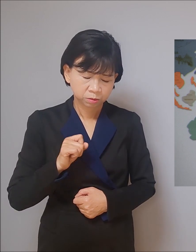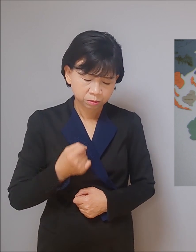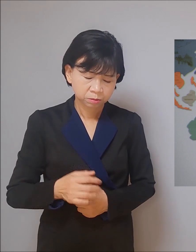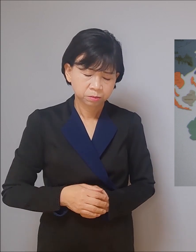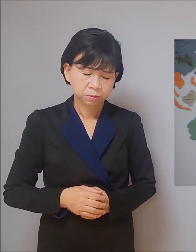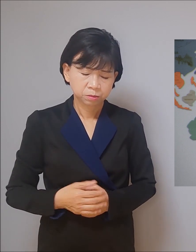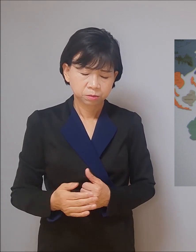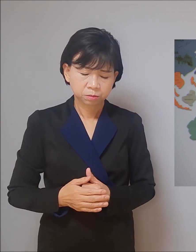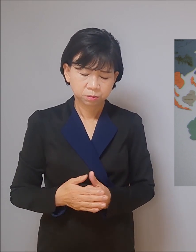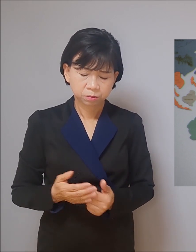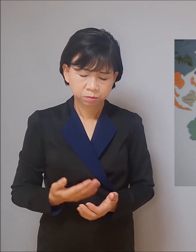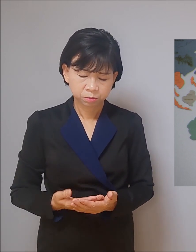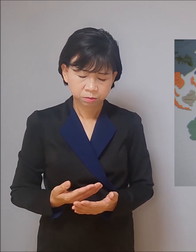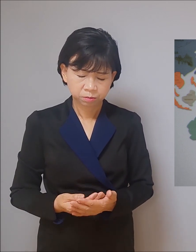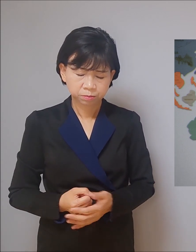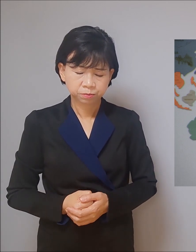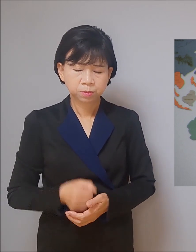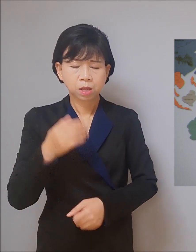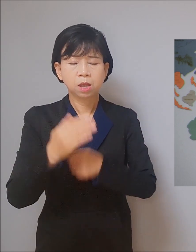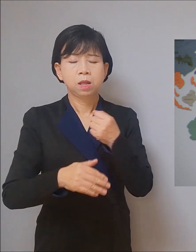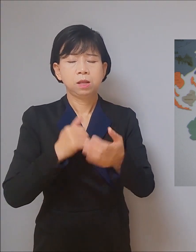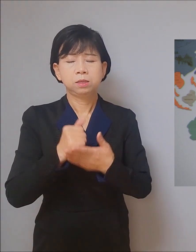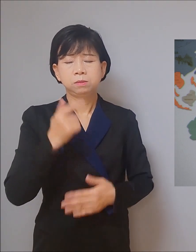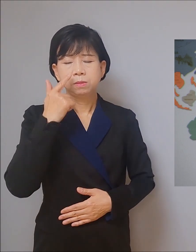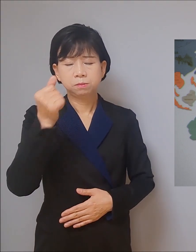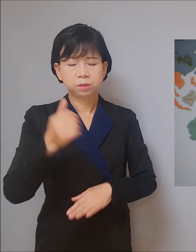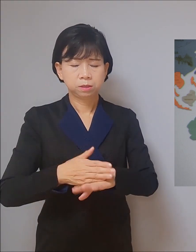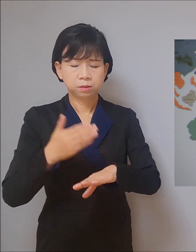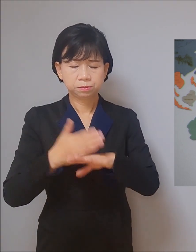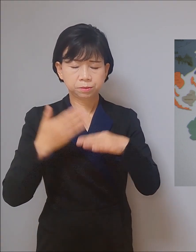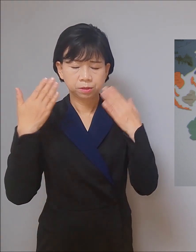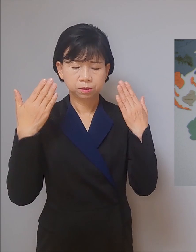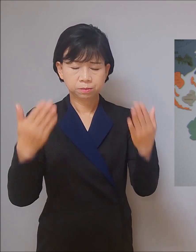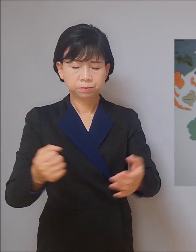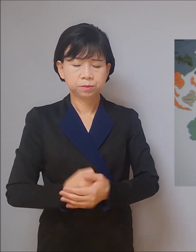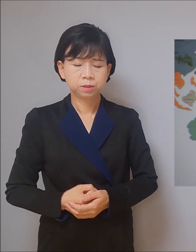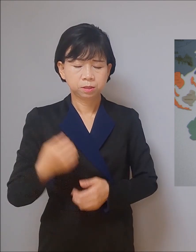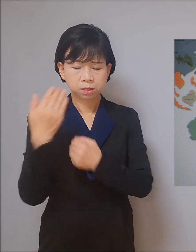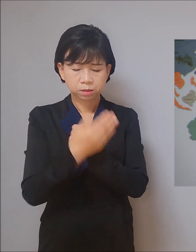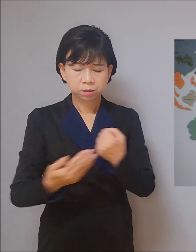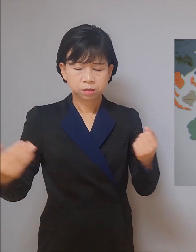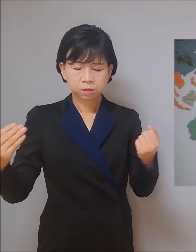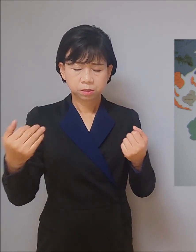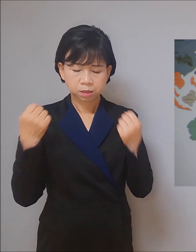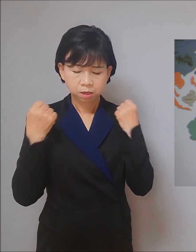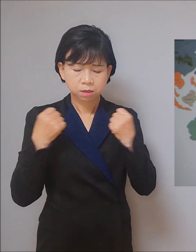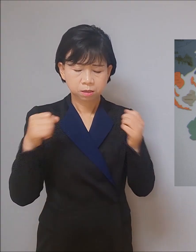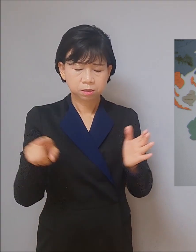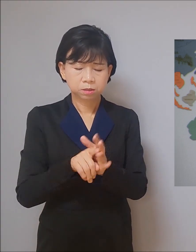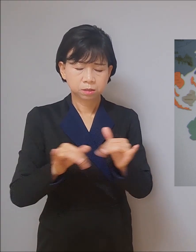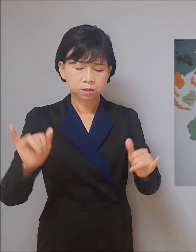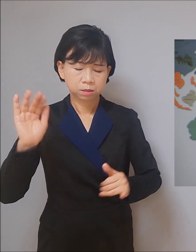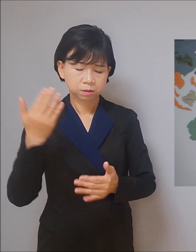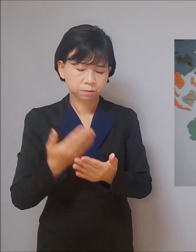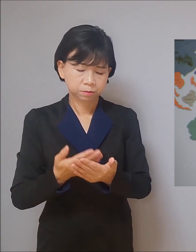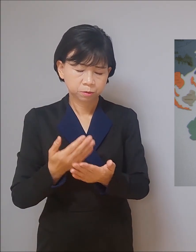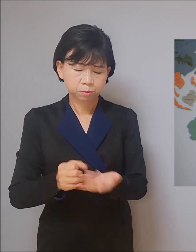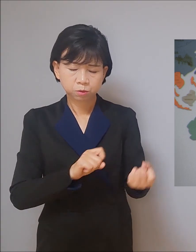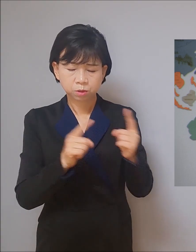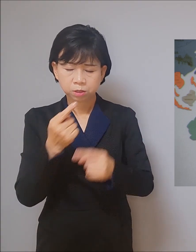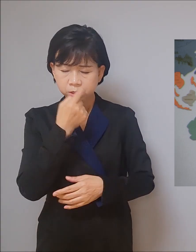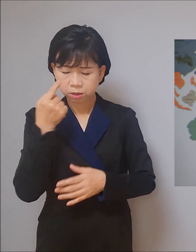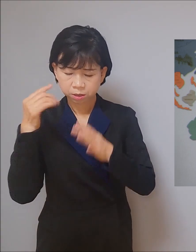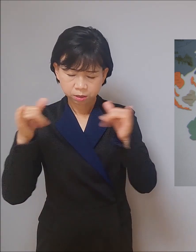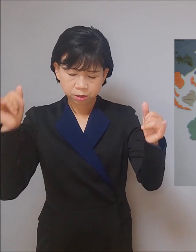아버지, 하나님 아버지 감사합니다. 건강한 신자가 되게 하여 주시옵소서. 부활의